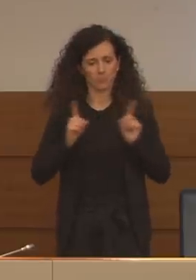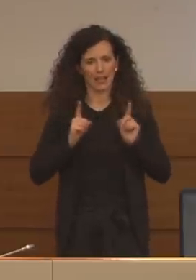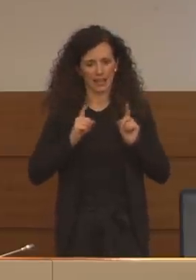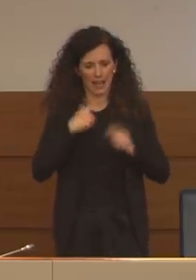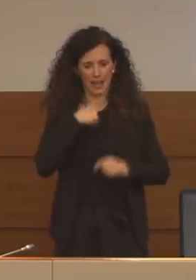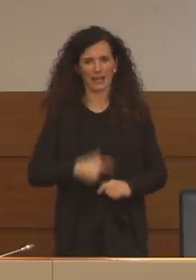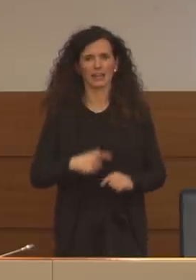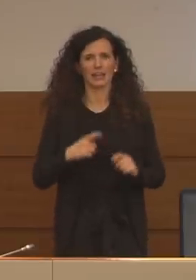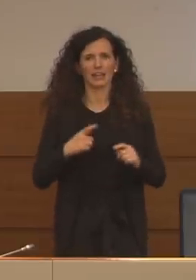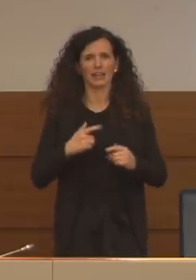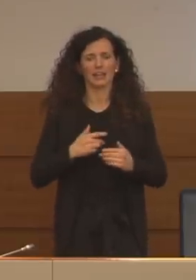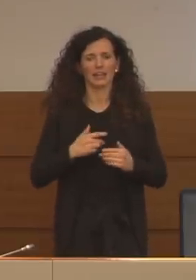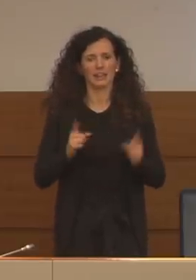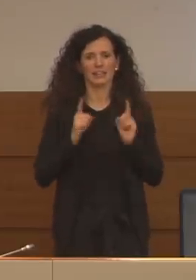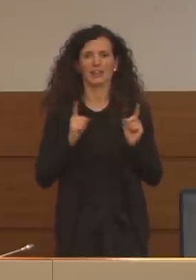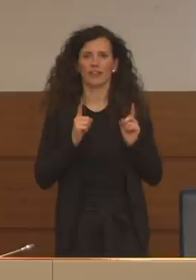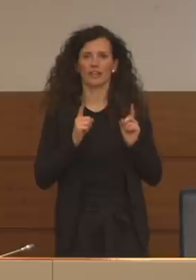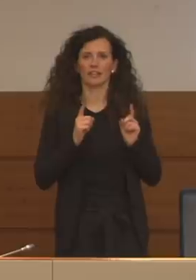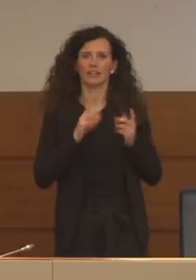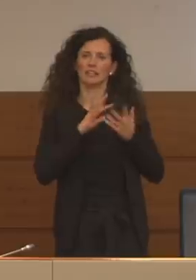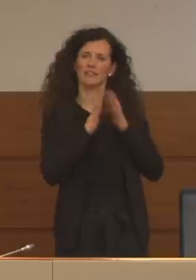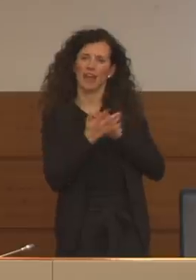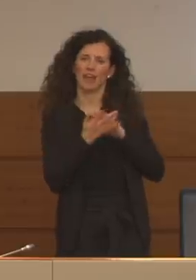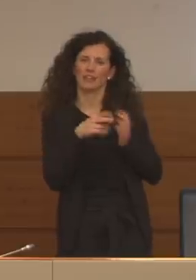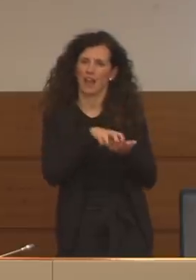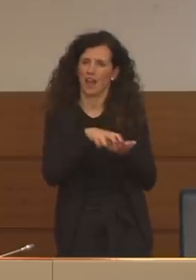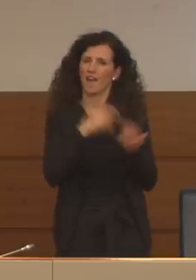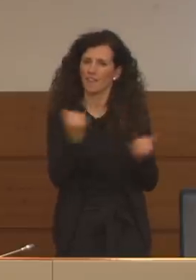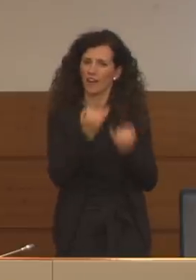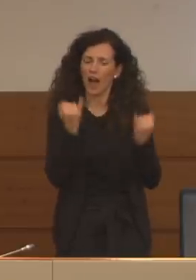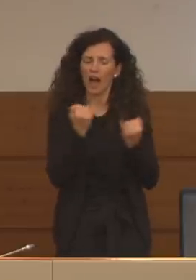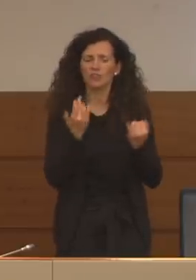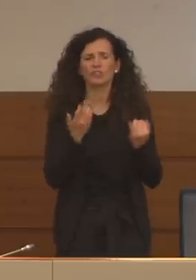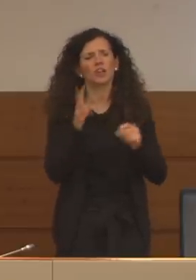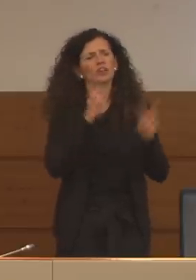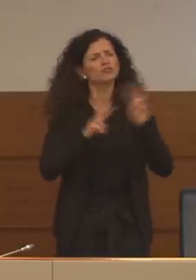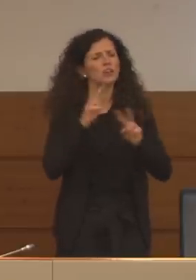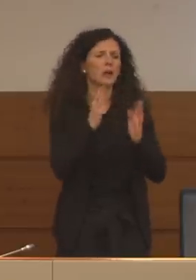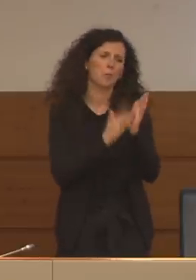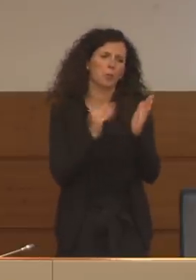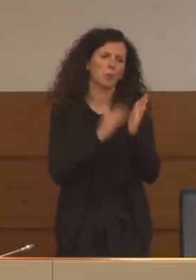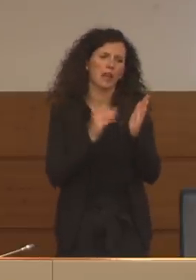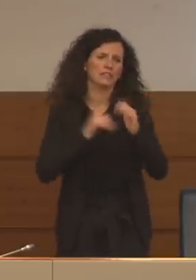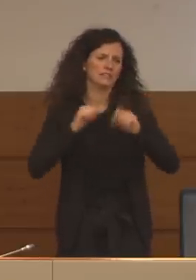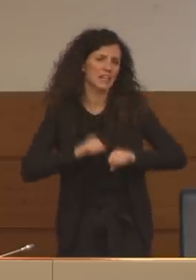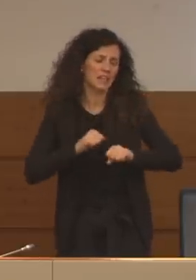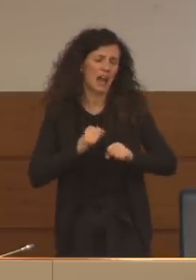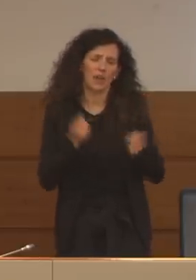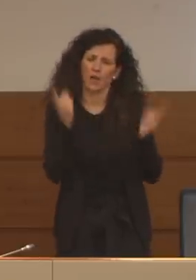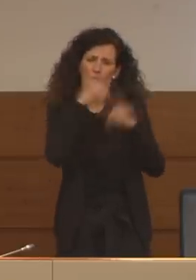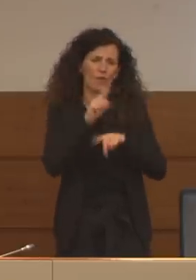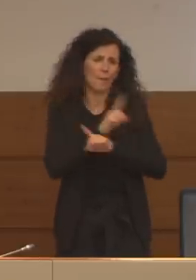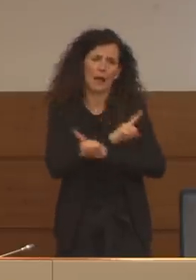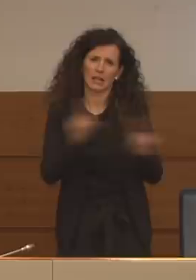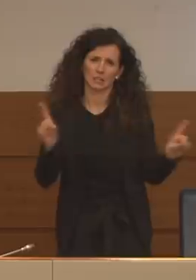ha un po di prudenza sana non fa male a nessuno